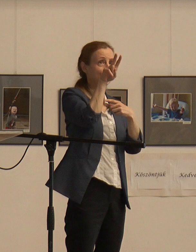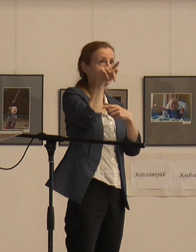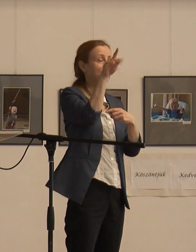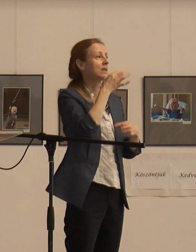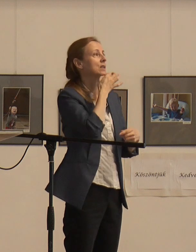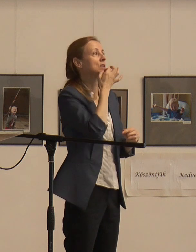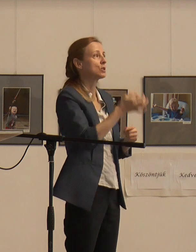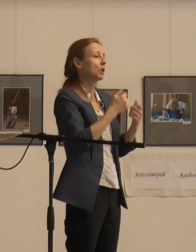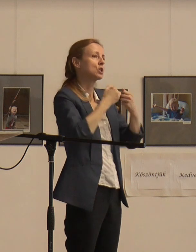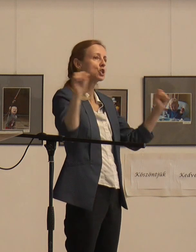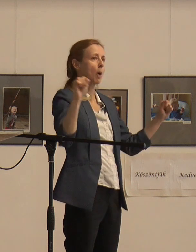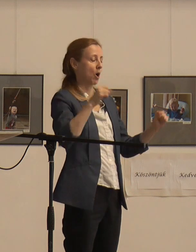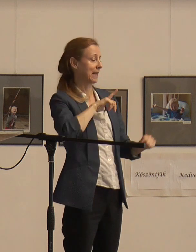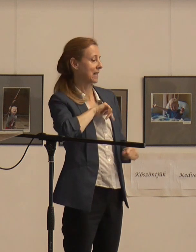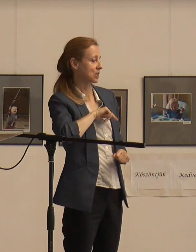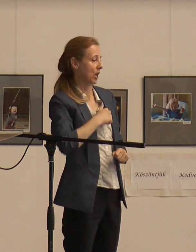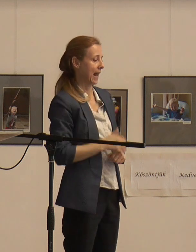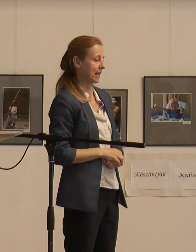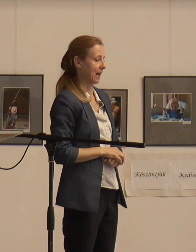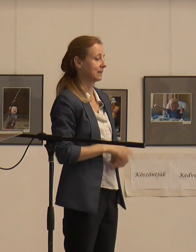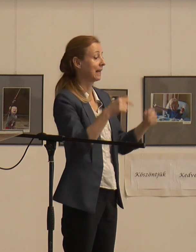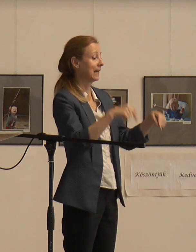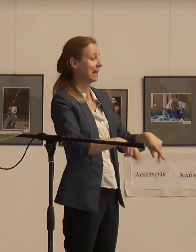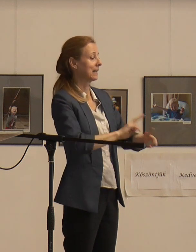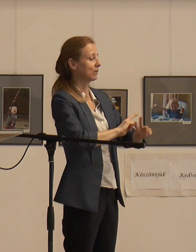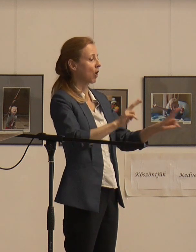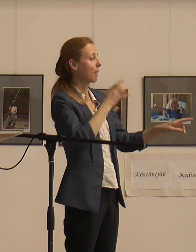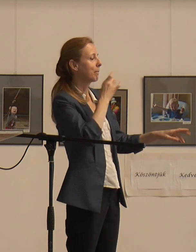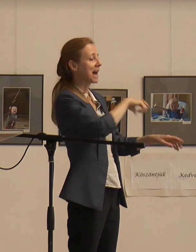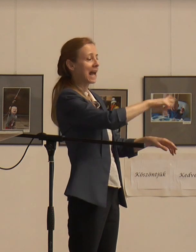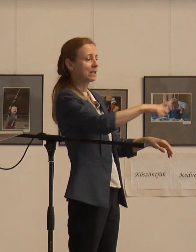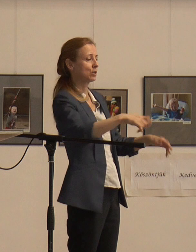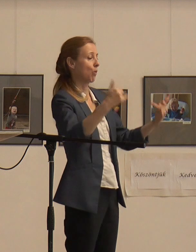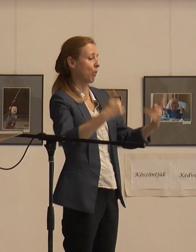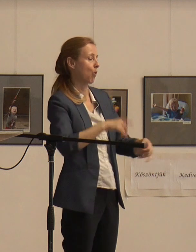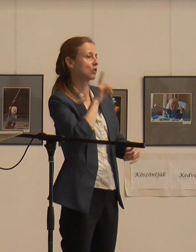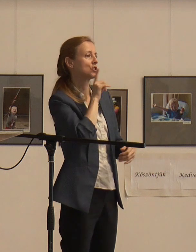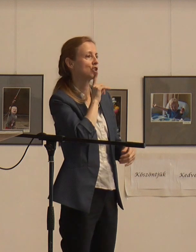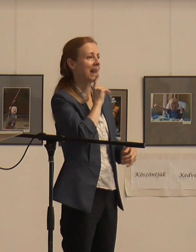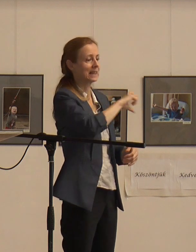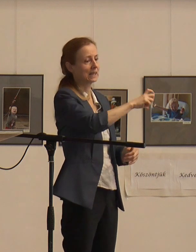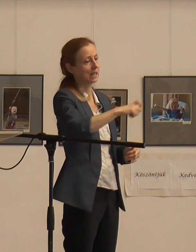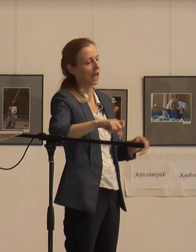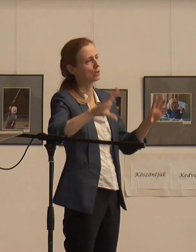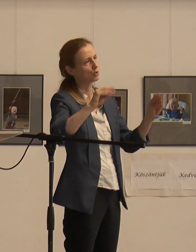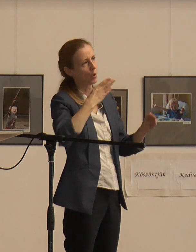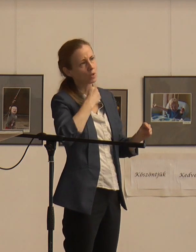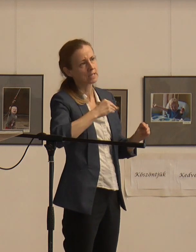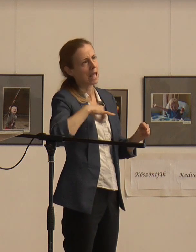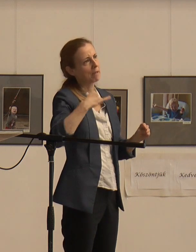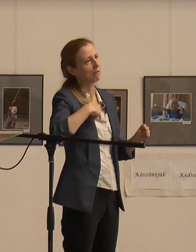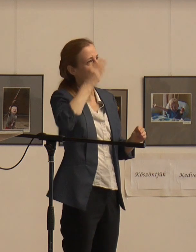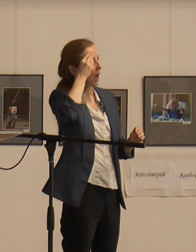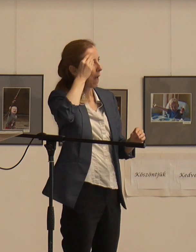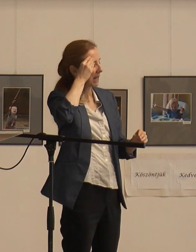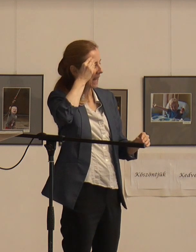szabad lesz a lelkem. Itt van a berettyó, most csendes a partja, sok szép ifjú emlék